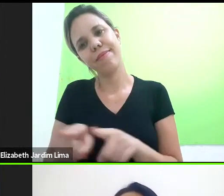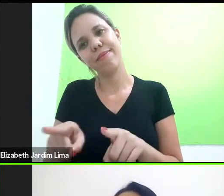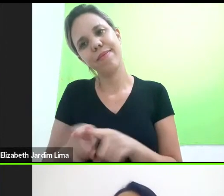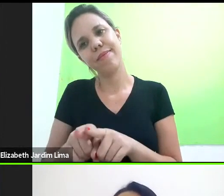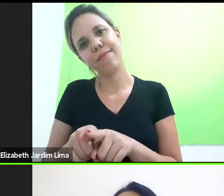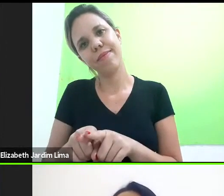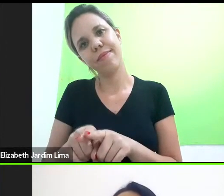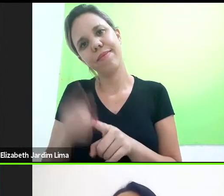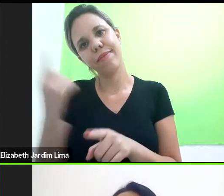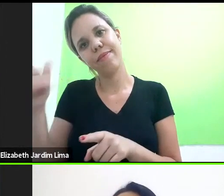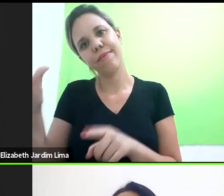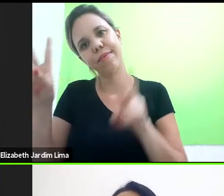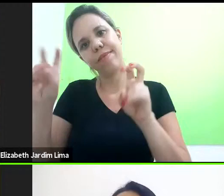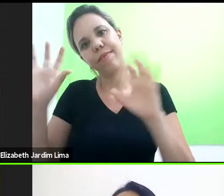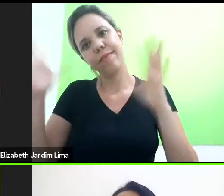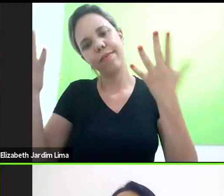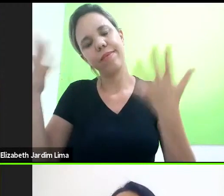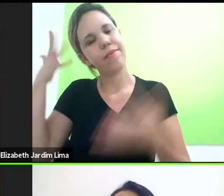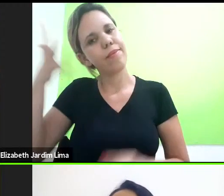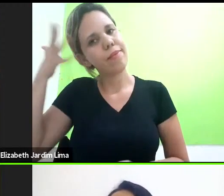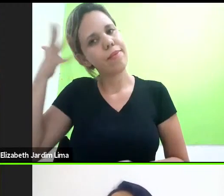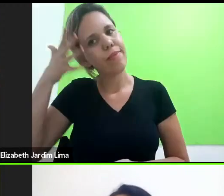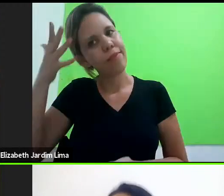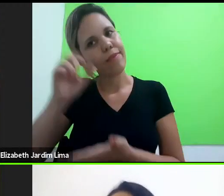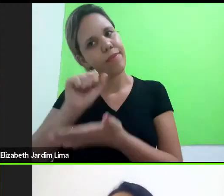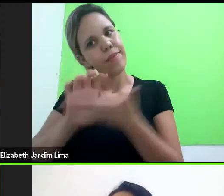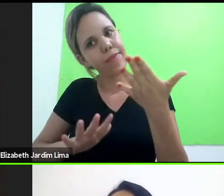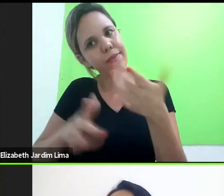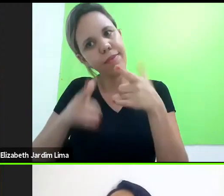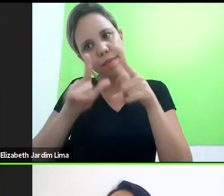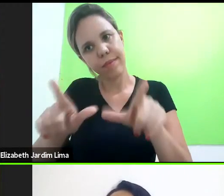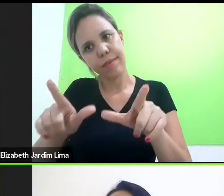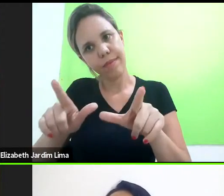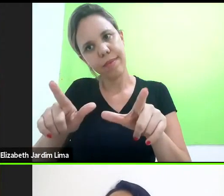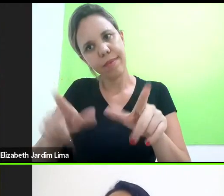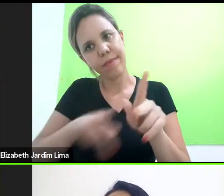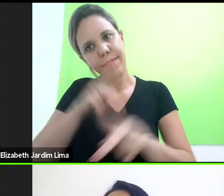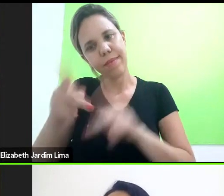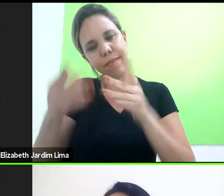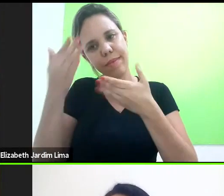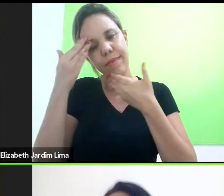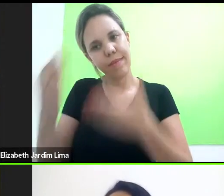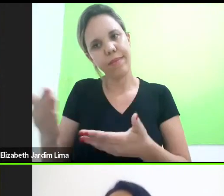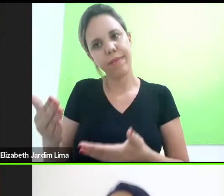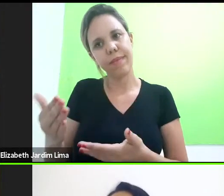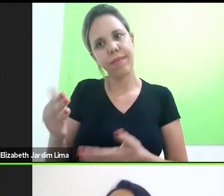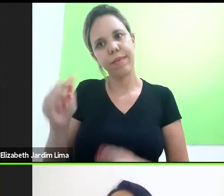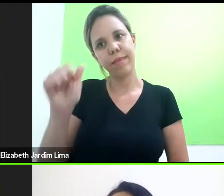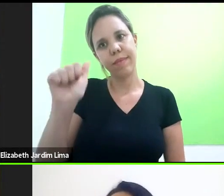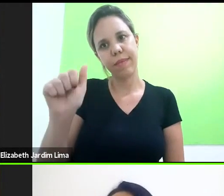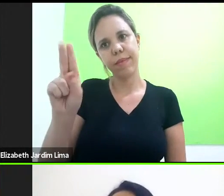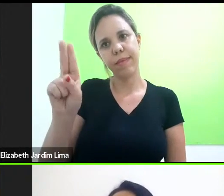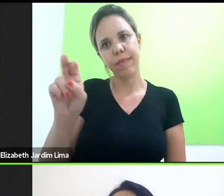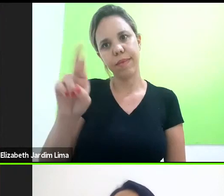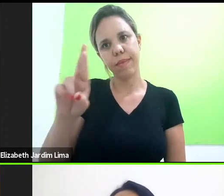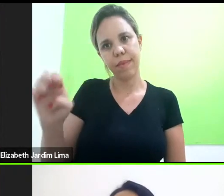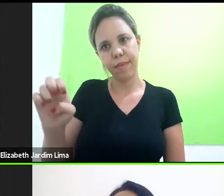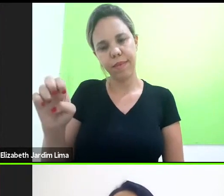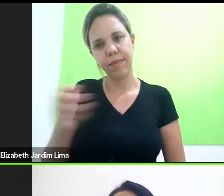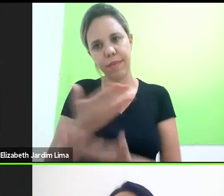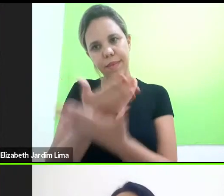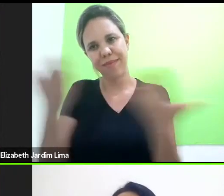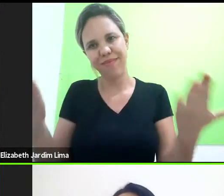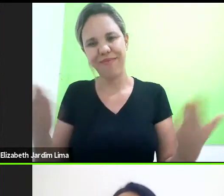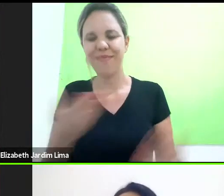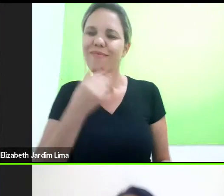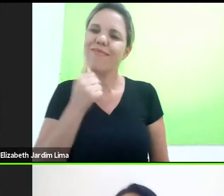para outros eventos, atividades, e é isso. E na língua do meu povo, né, obrigada é Auere. Então, Auere a todos e todas.